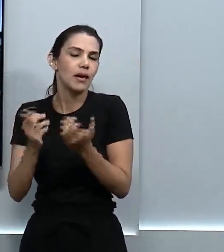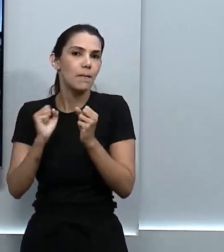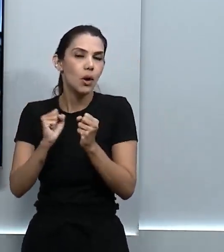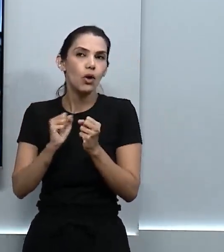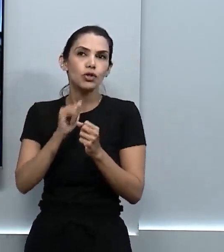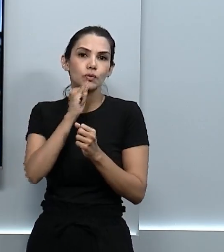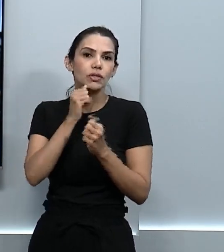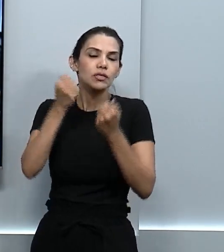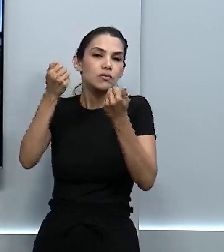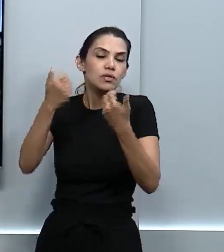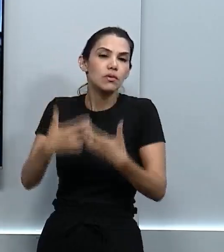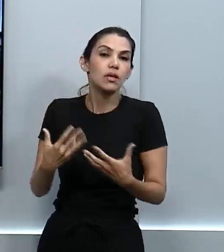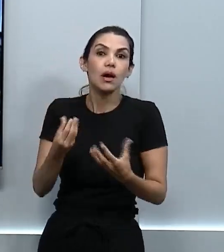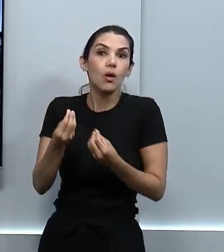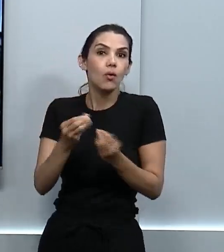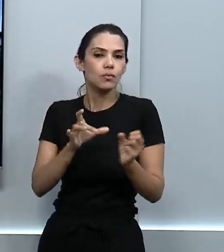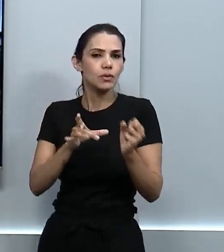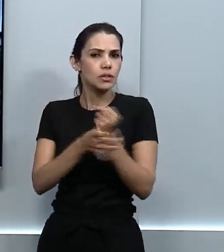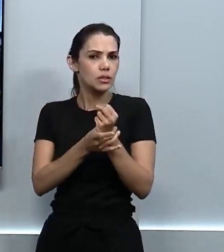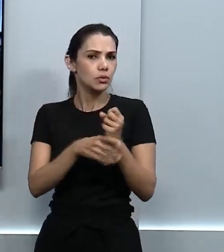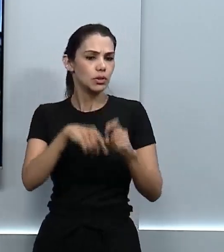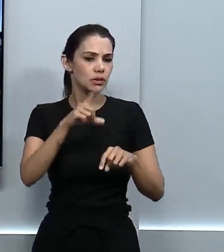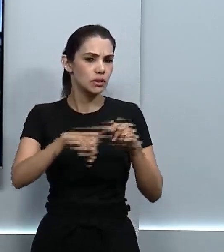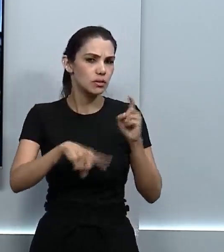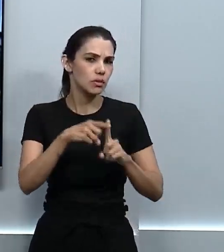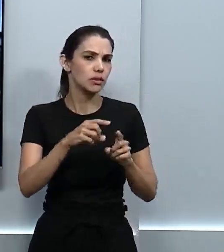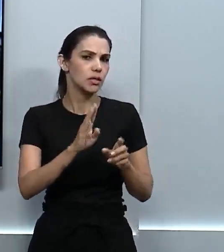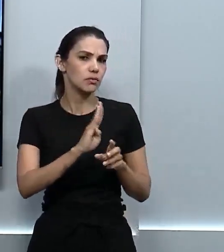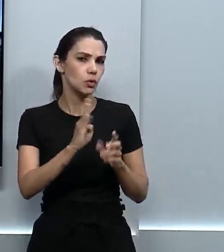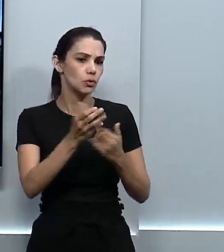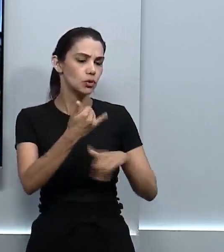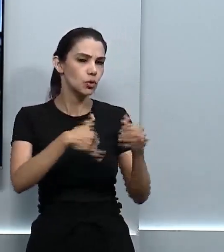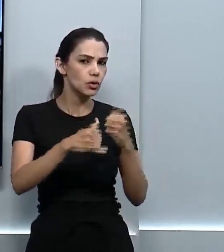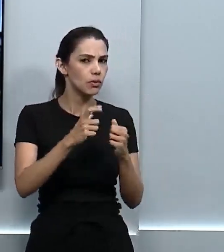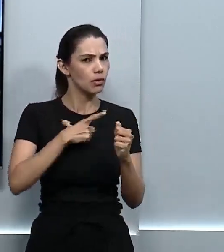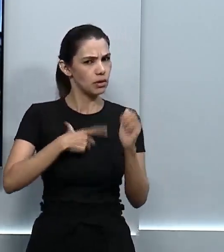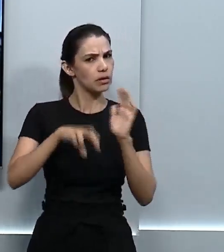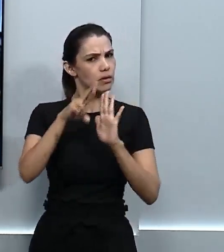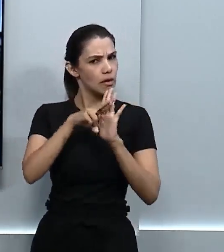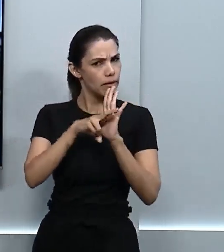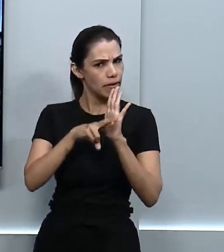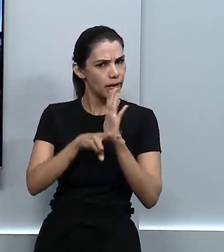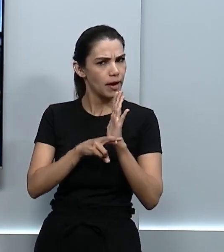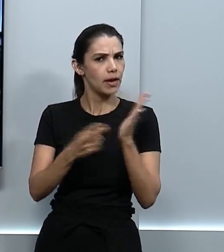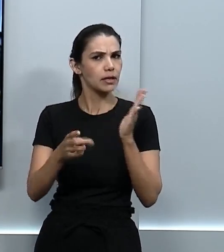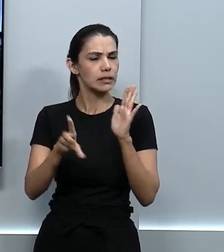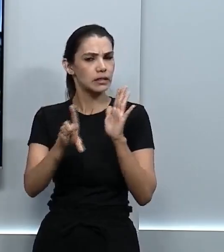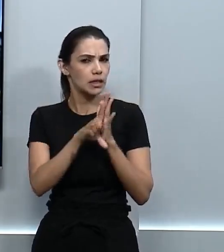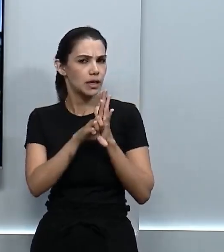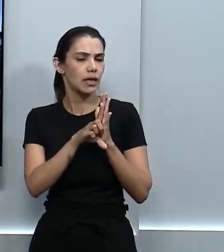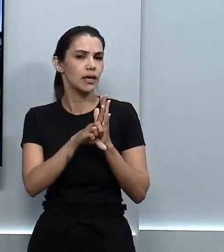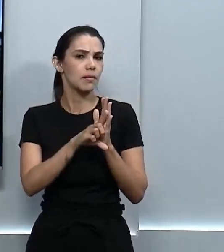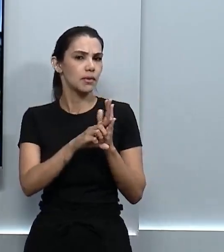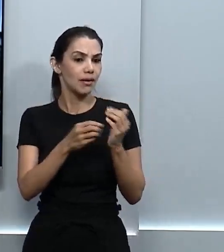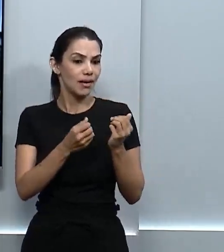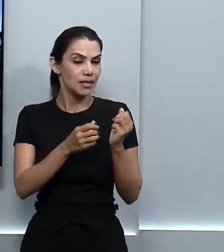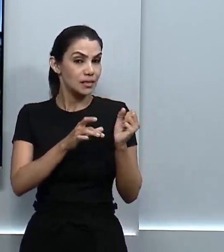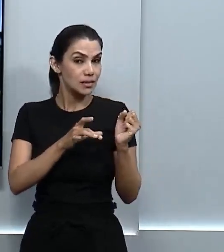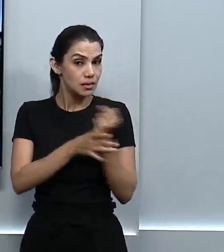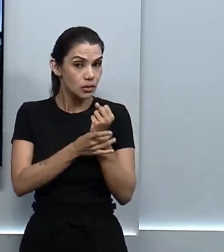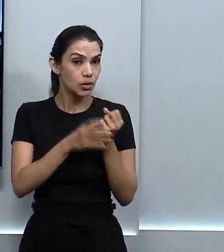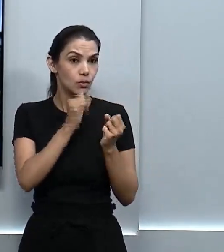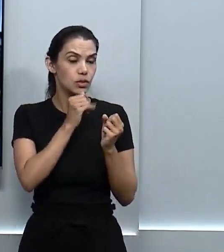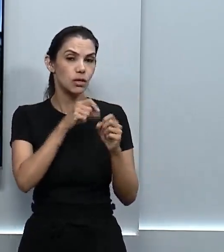desse tipo de material no Brasil. Existem legislações, normas para assegurar que esse material que é usado na pesquisa, né,